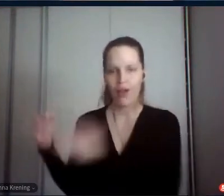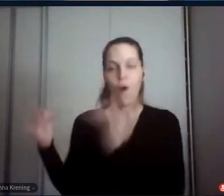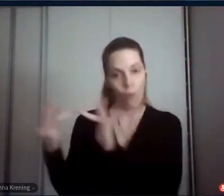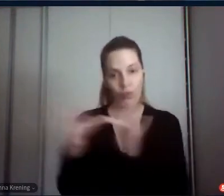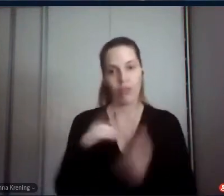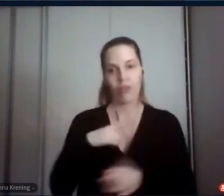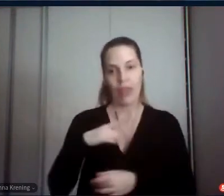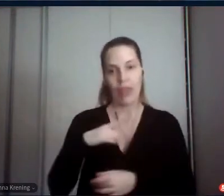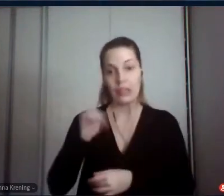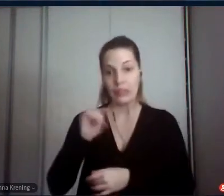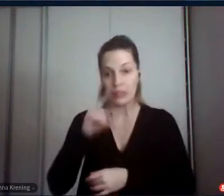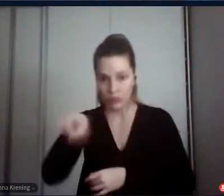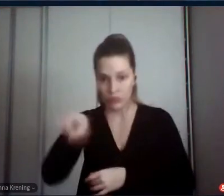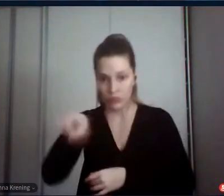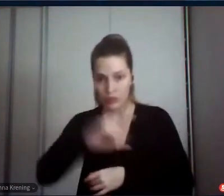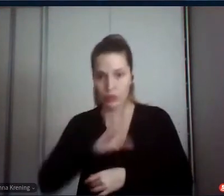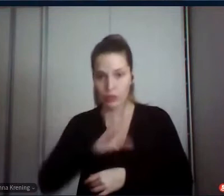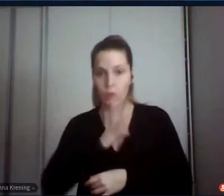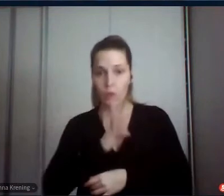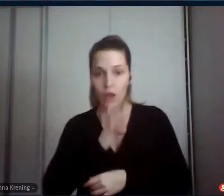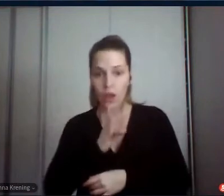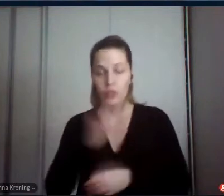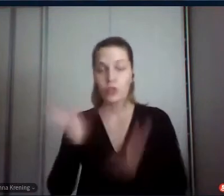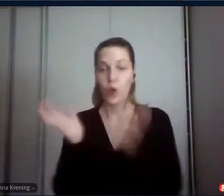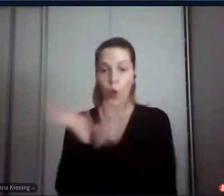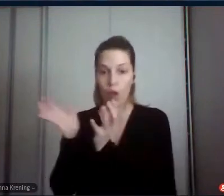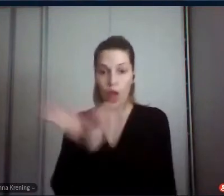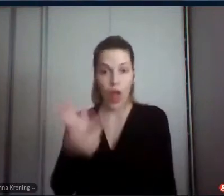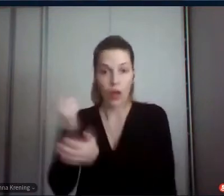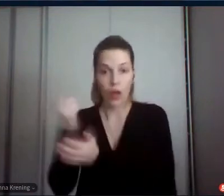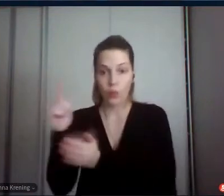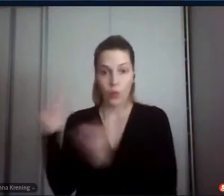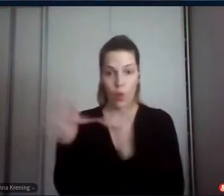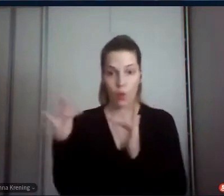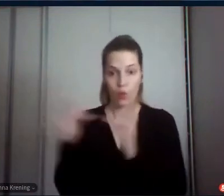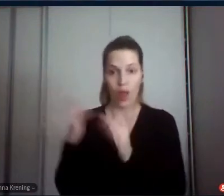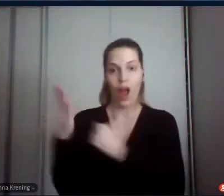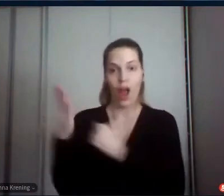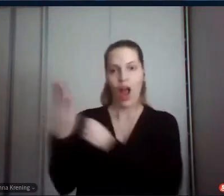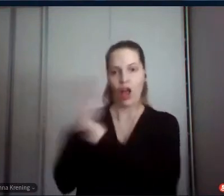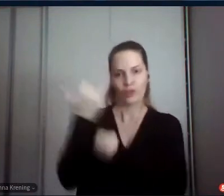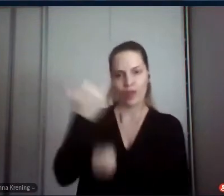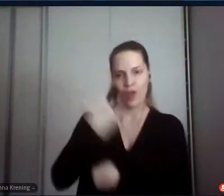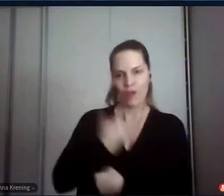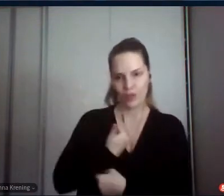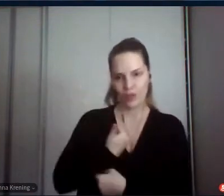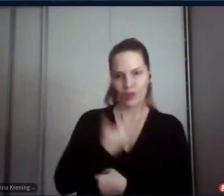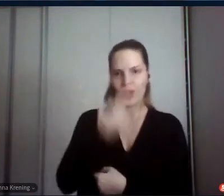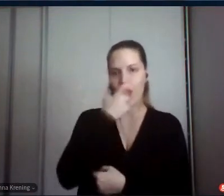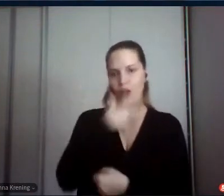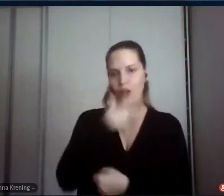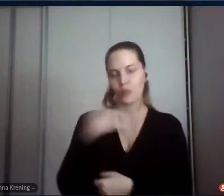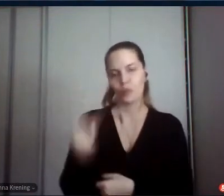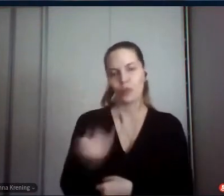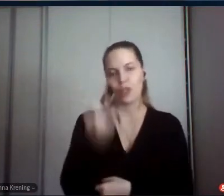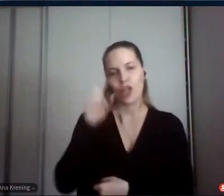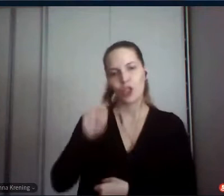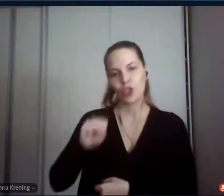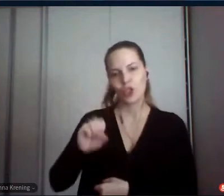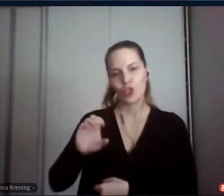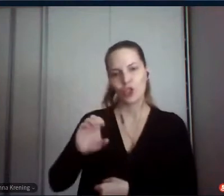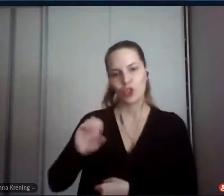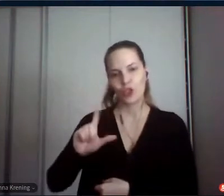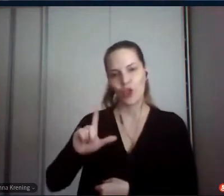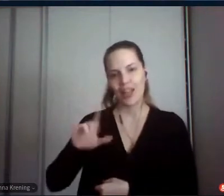algum colega que não esteja em contato, nos ajude também, e acho que também por uma questão de solidariedade, né, a gente pensa assim, será que não